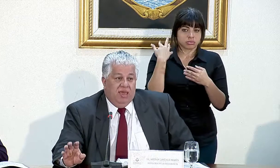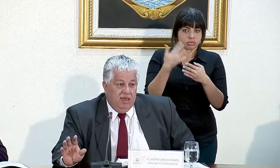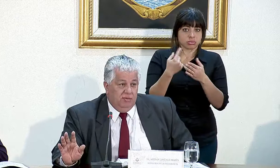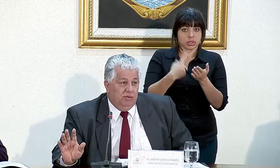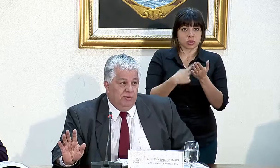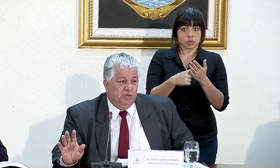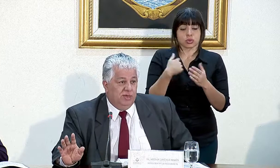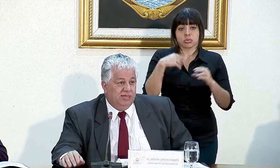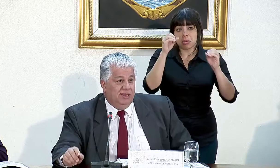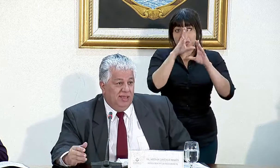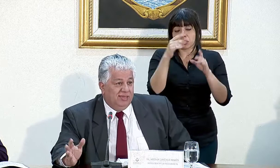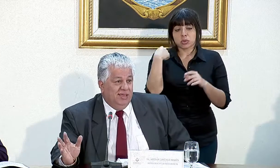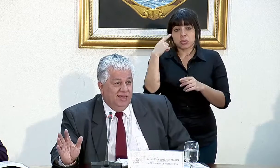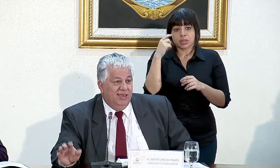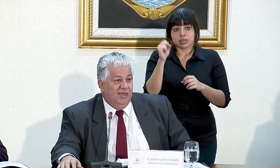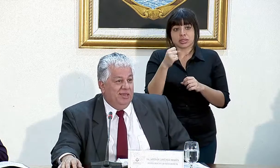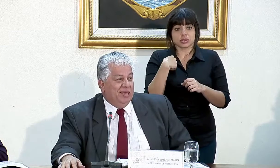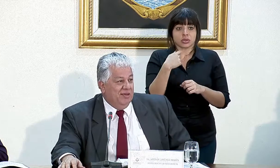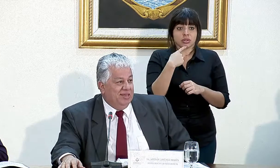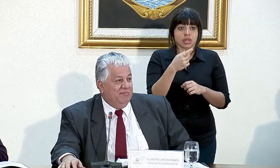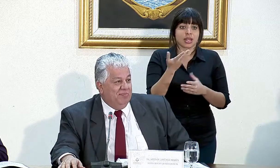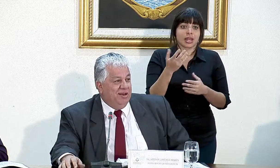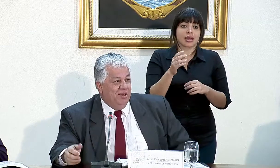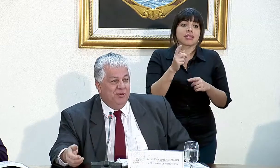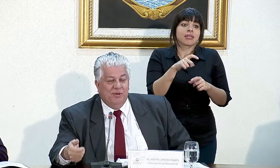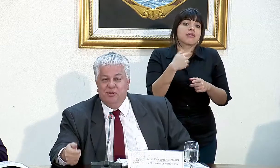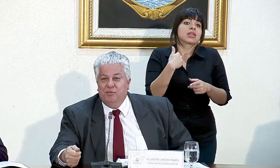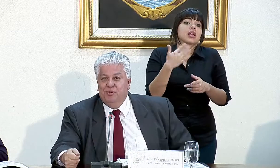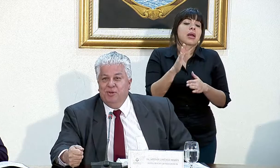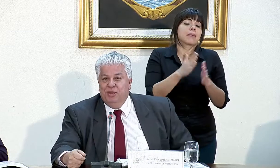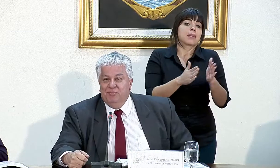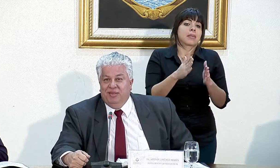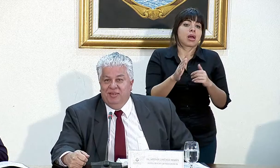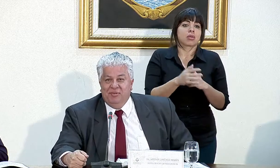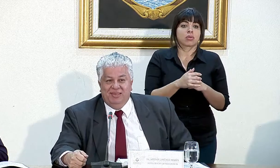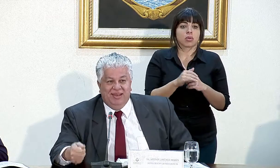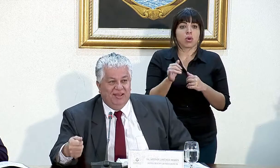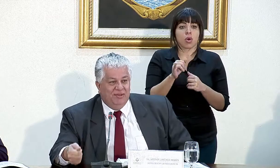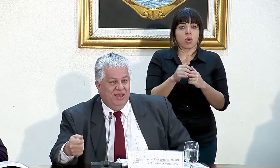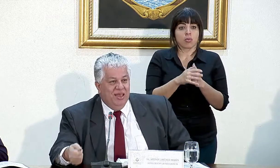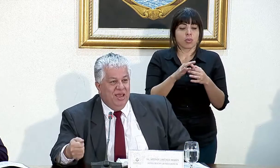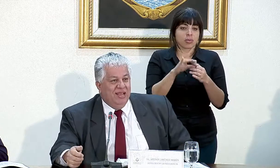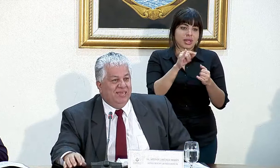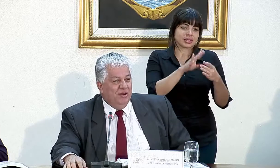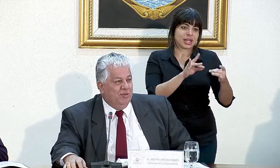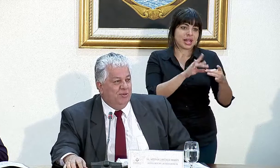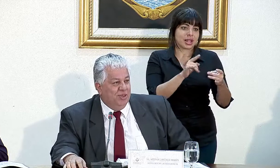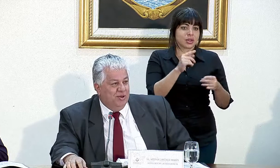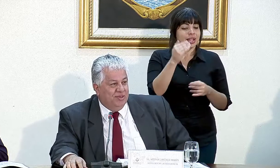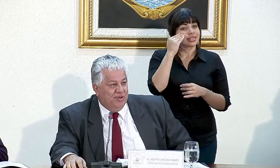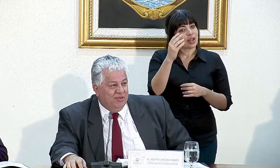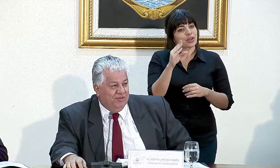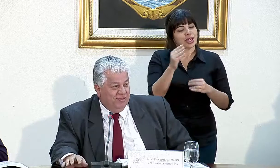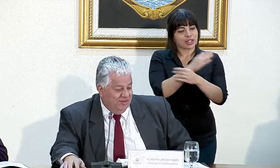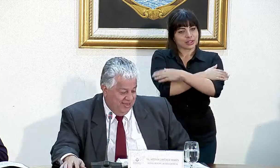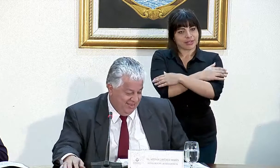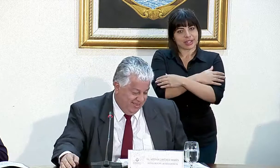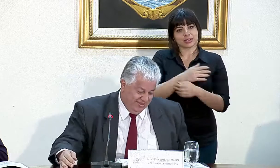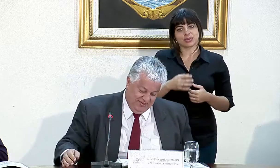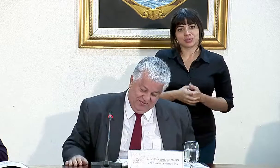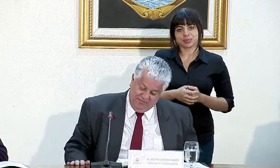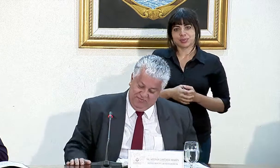Yo me imagino, yo pienso que sí, le decía, de que debe tener preparado, como basándome en esta anécdota, el saludo y los abrazos.